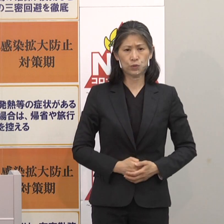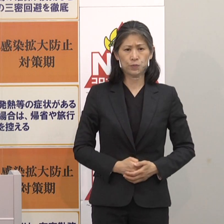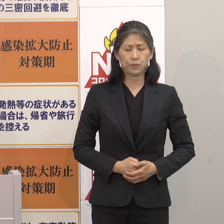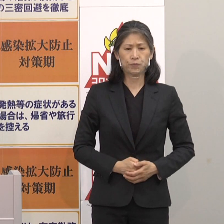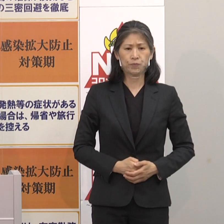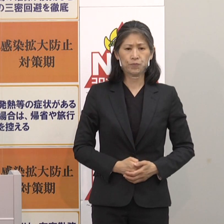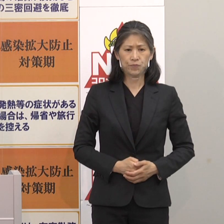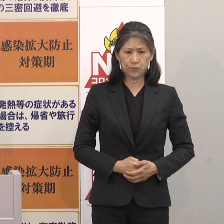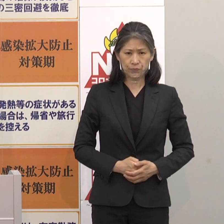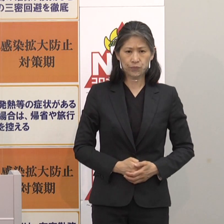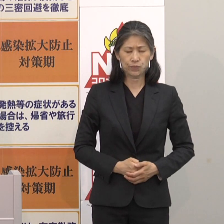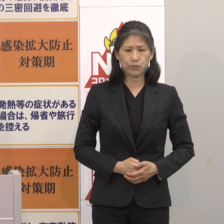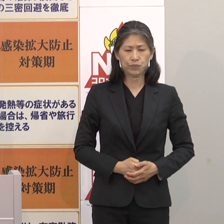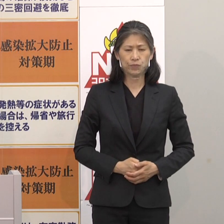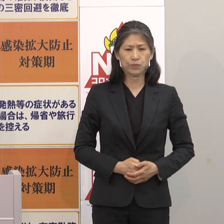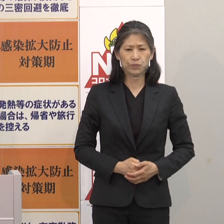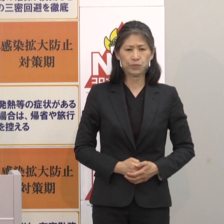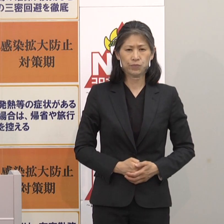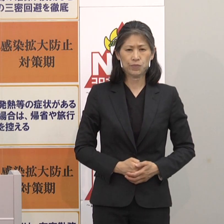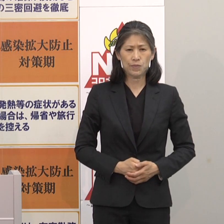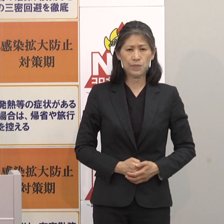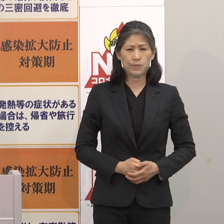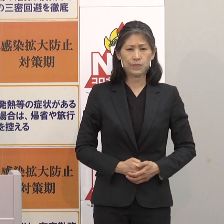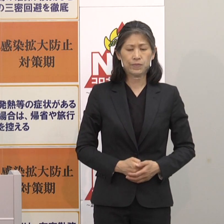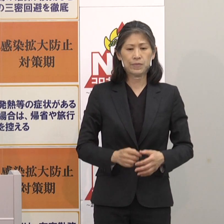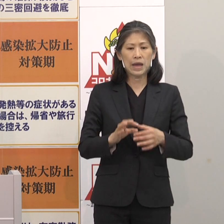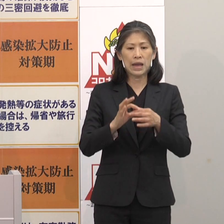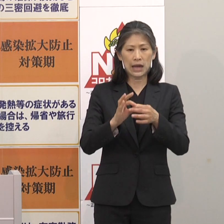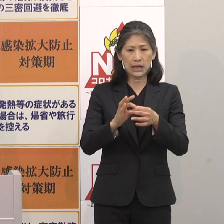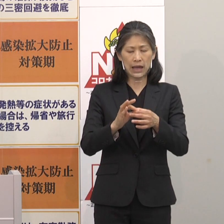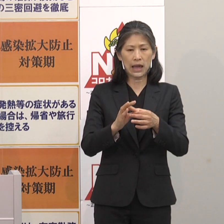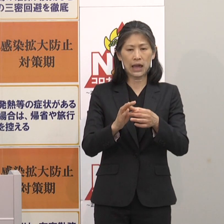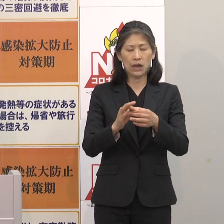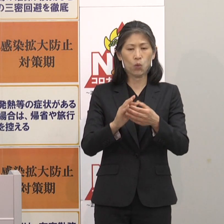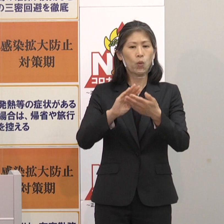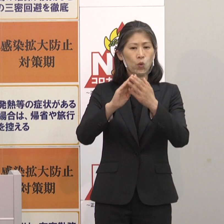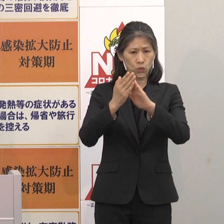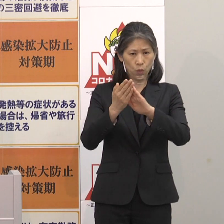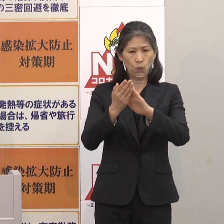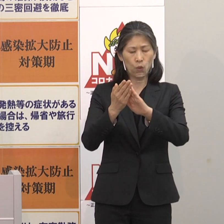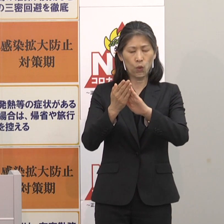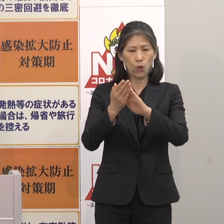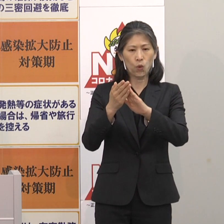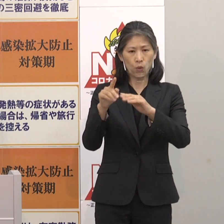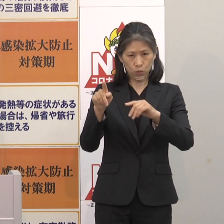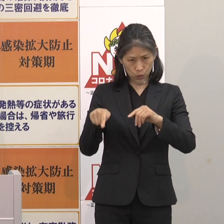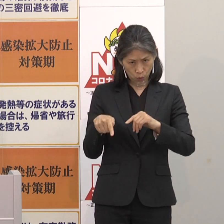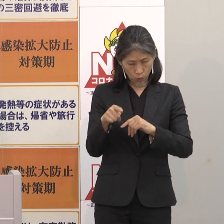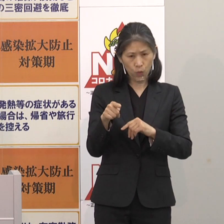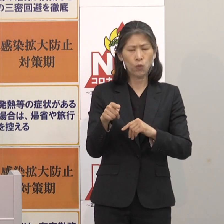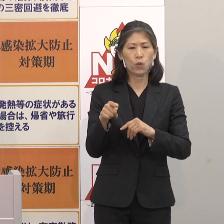あるごとに関係の省庁あるいは